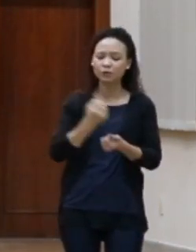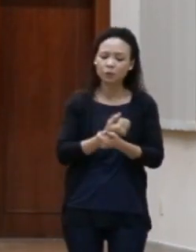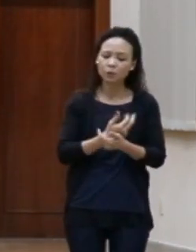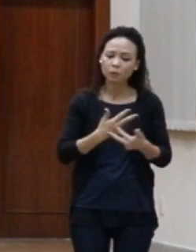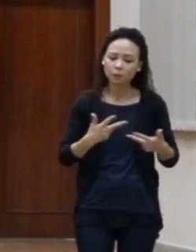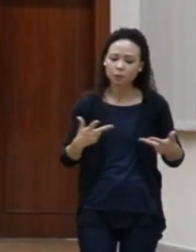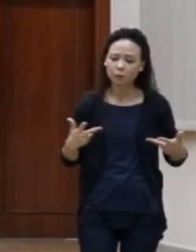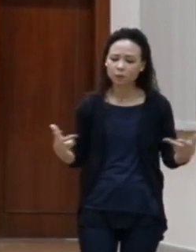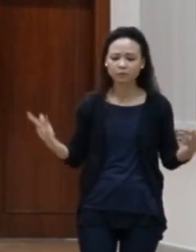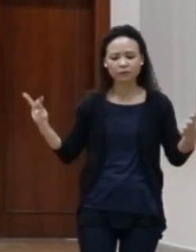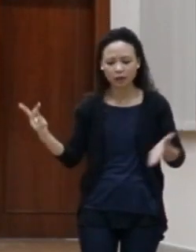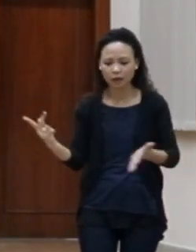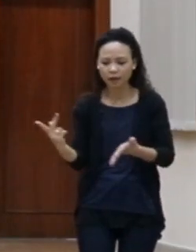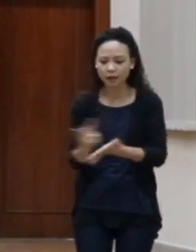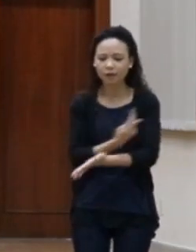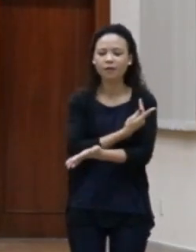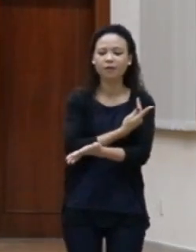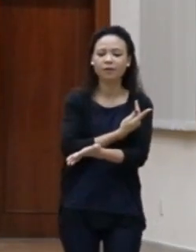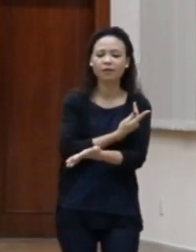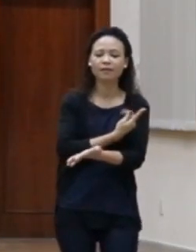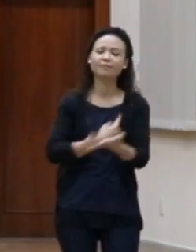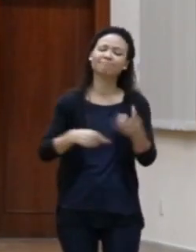Tua vontade,